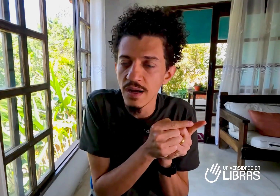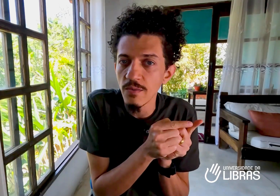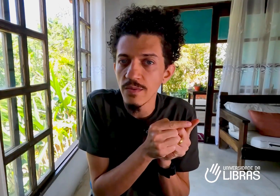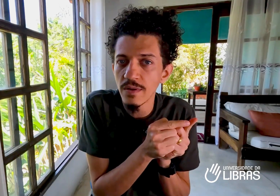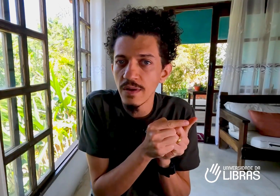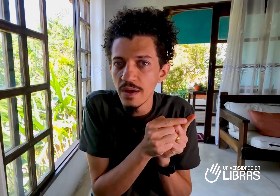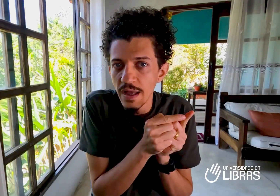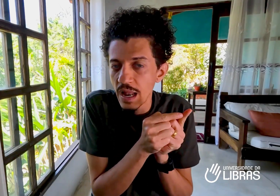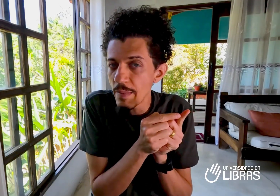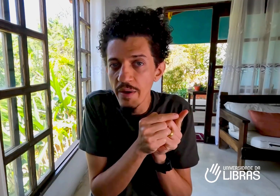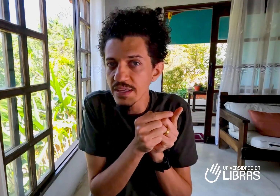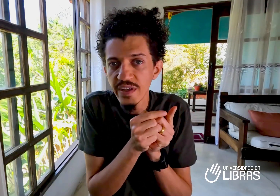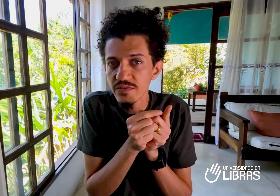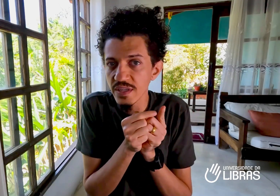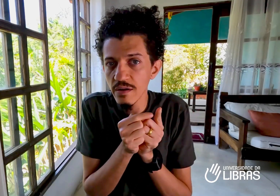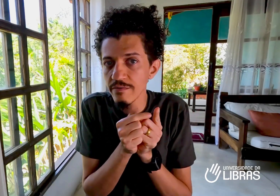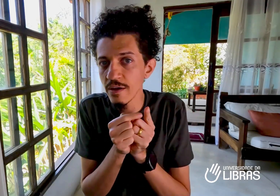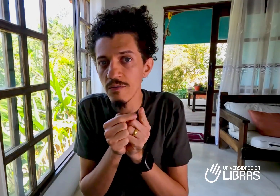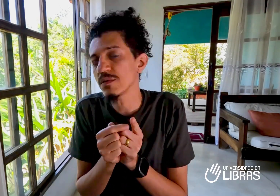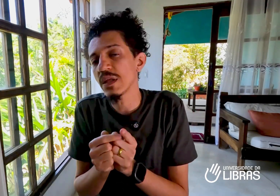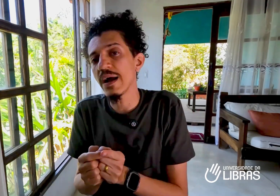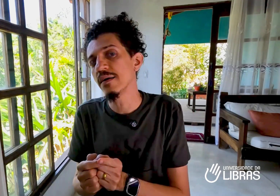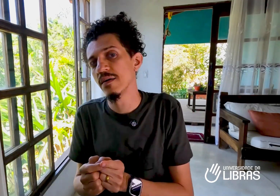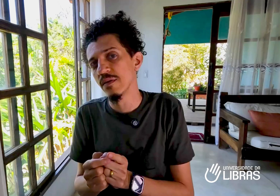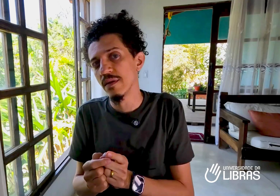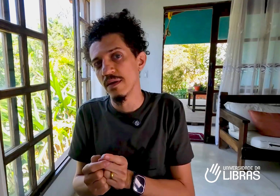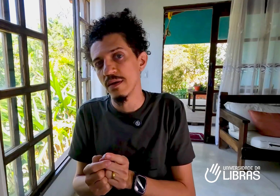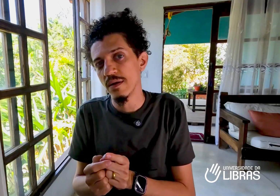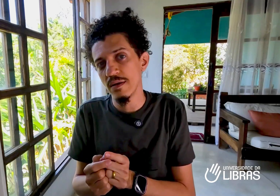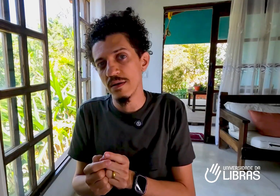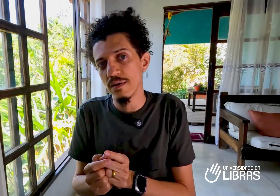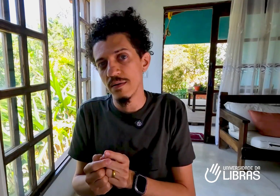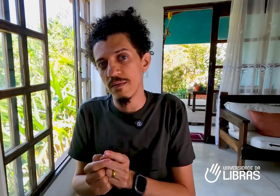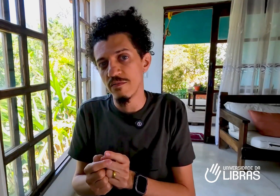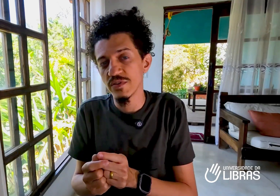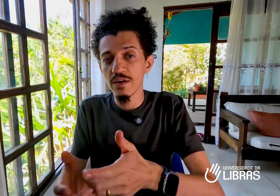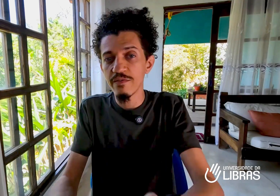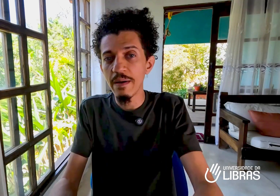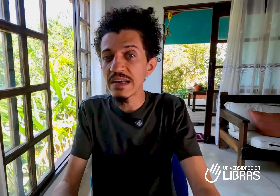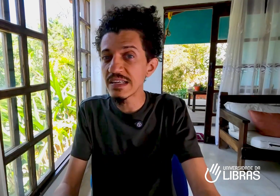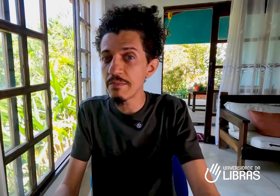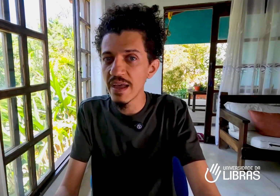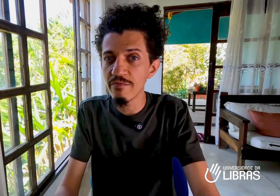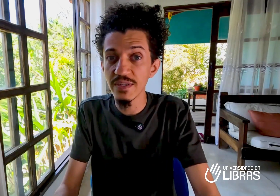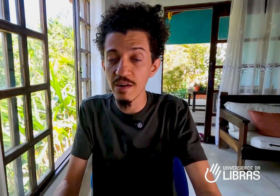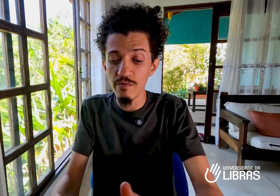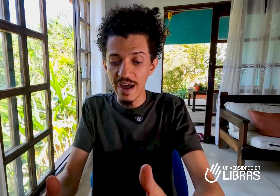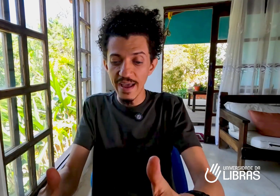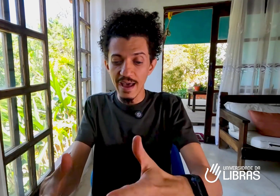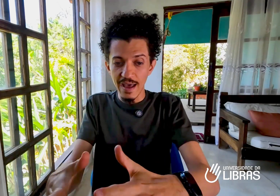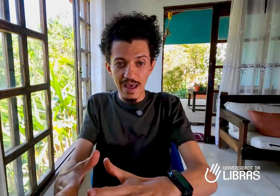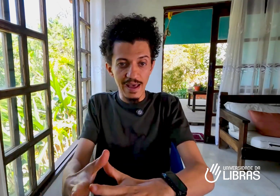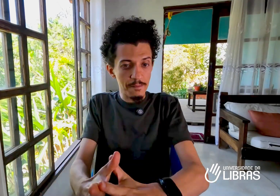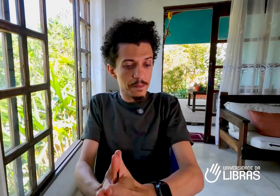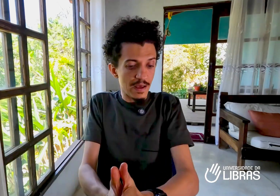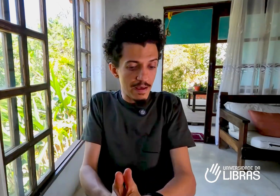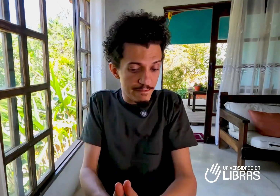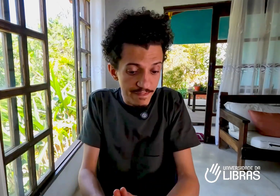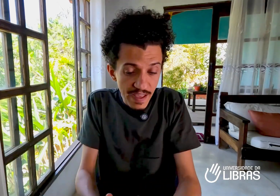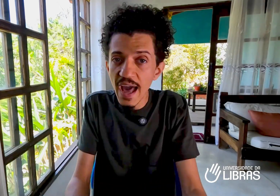sinalização, a maioria das vezes você não vai encontrar. Você não vai perceber, você não vai ver